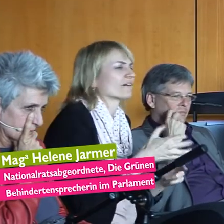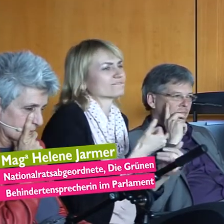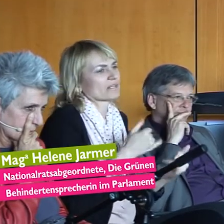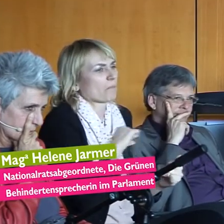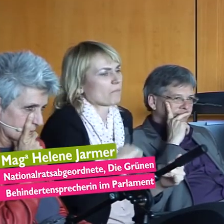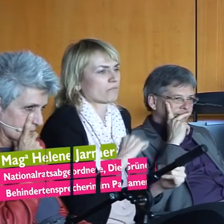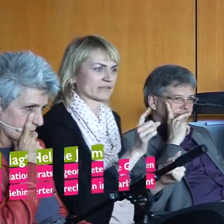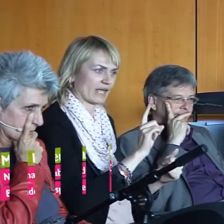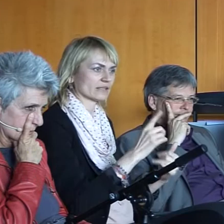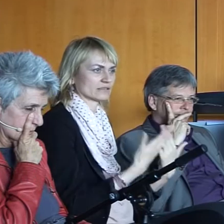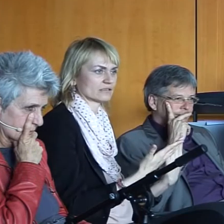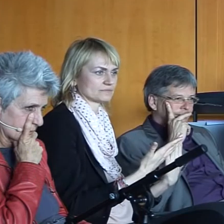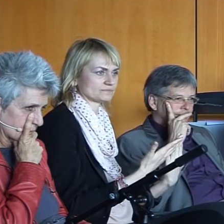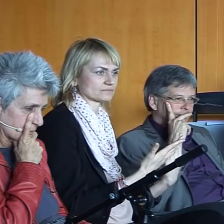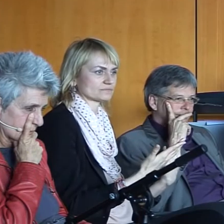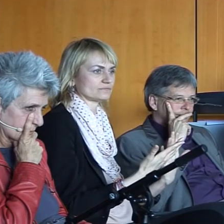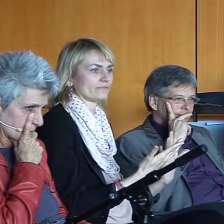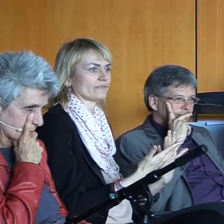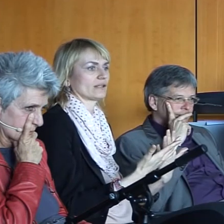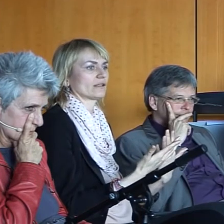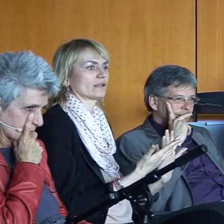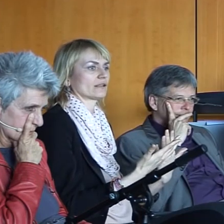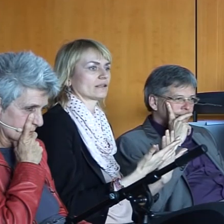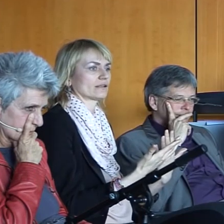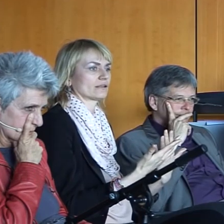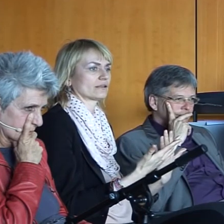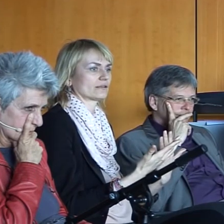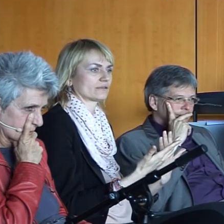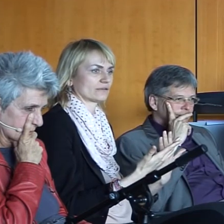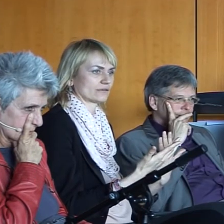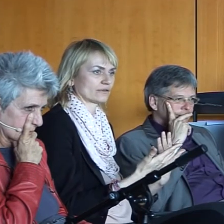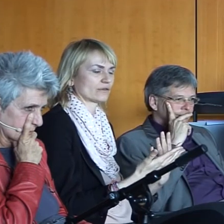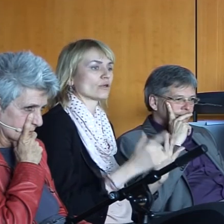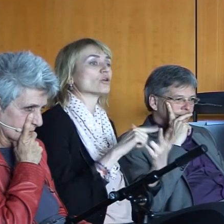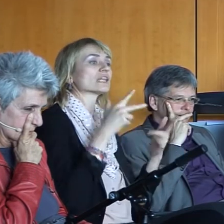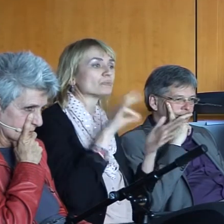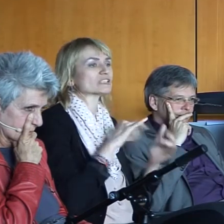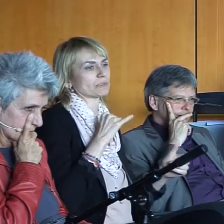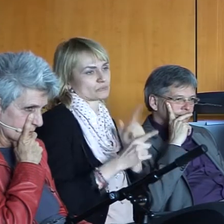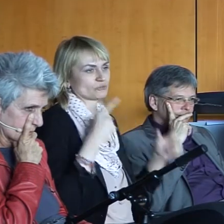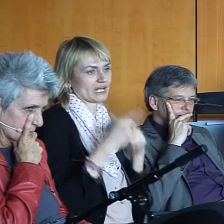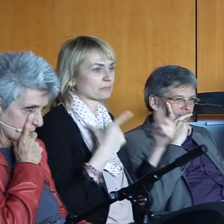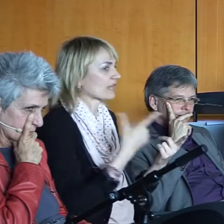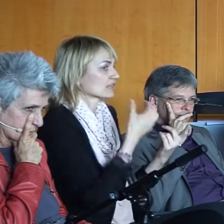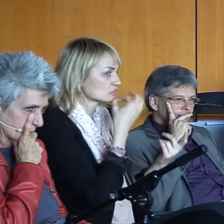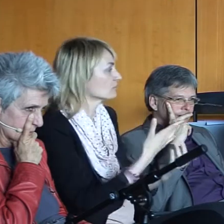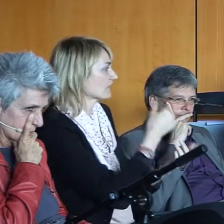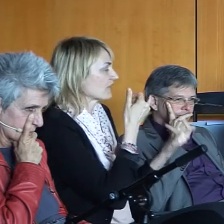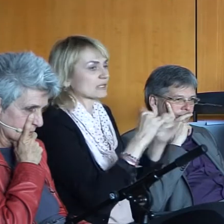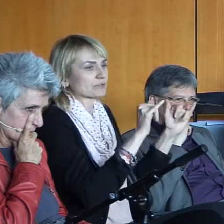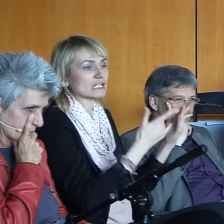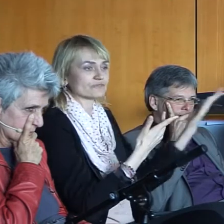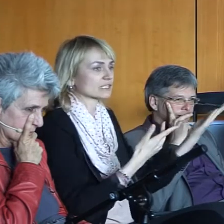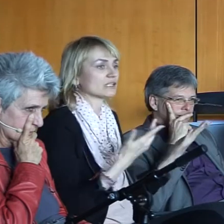vielen Positionen nach oben hin behinderte Menschen vertreten sind. Und hier geht es um Vorbildwirkung, um Role Models. Der dritte Punkt, der mir